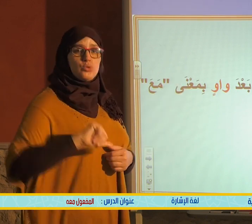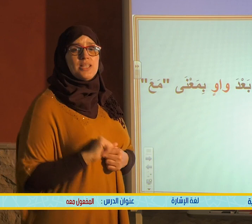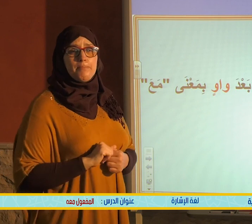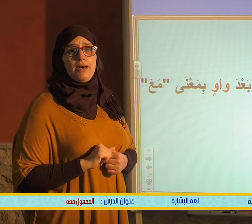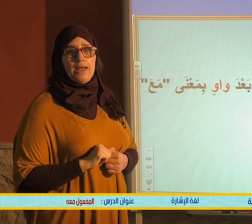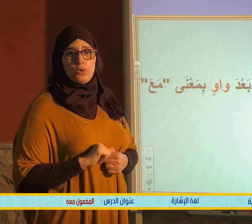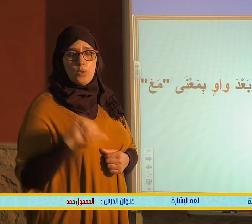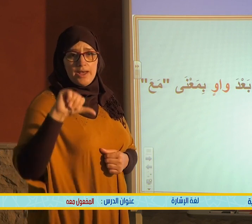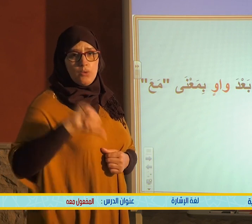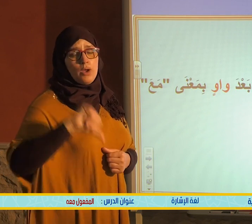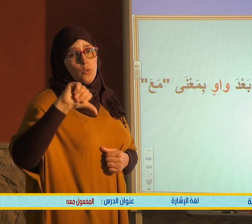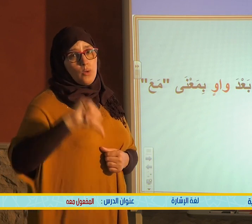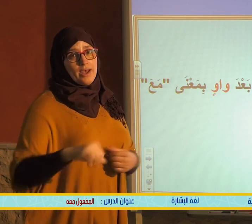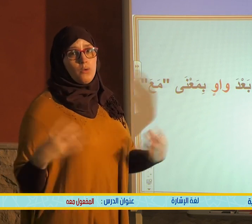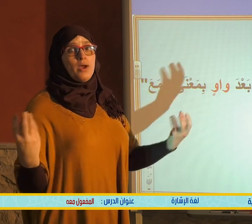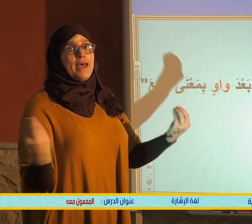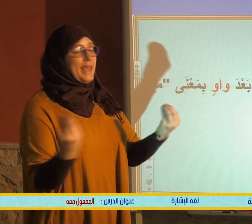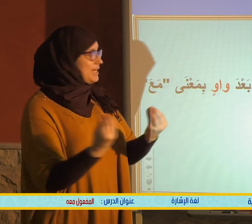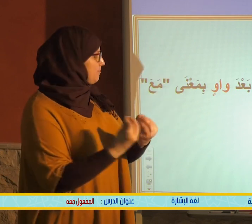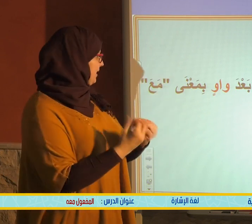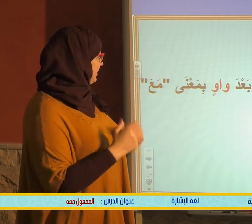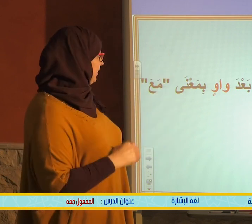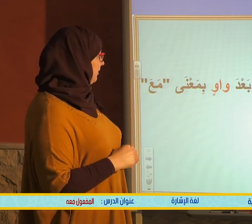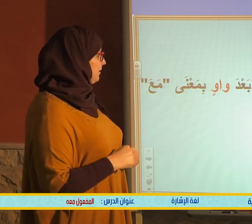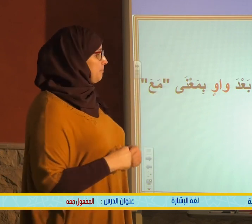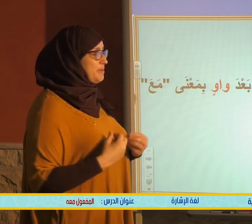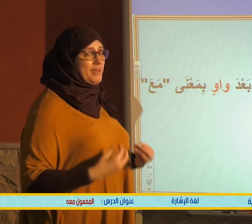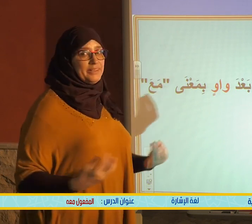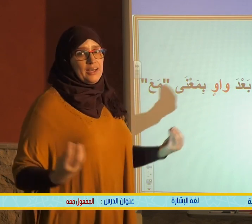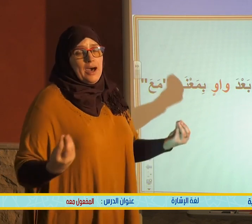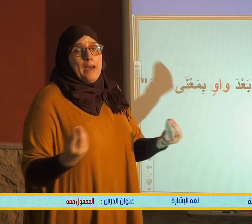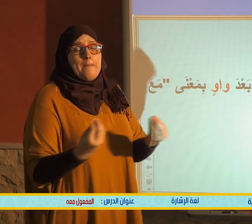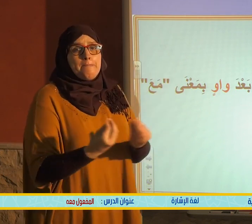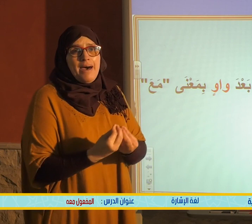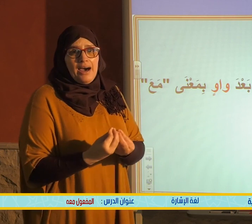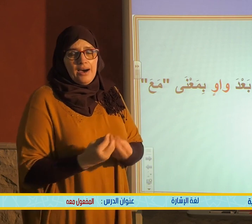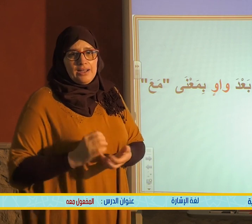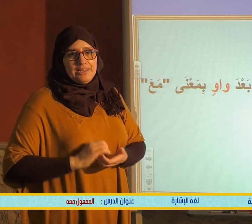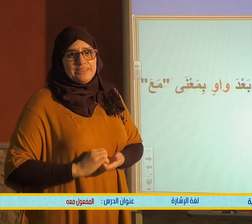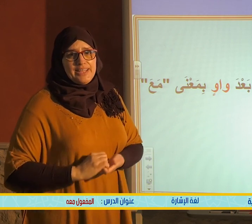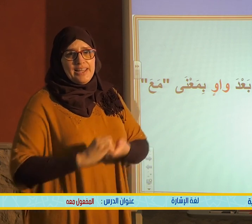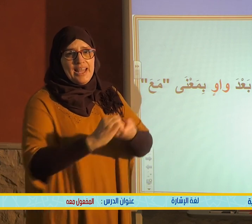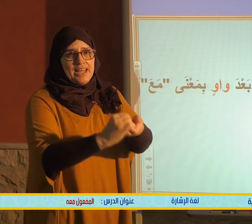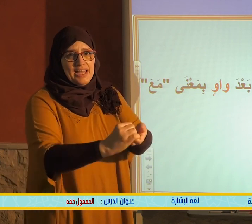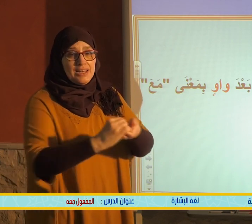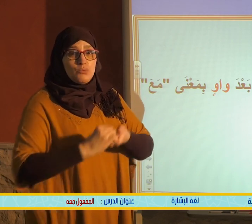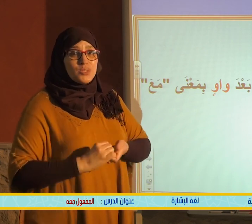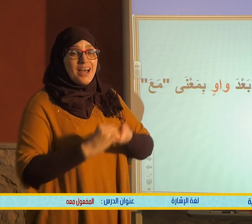تسمى الواو واو المعية بمعنى مع، للدلالة على